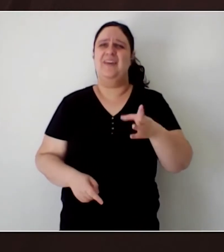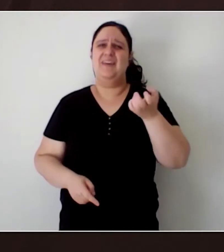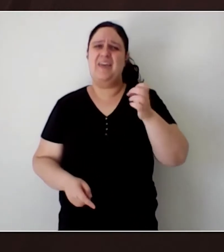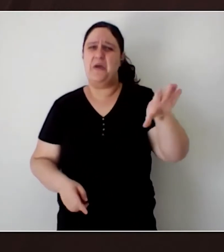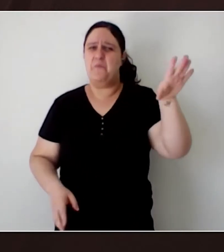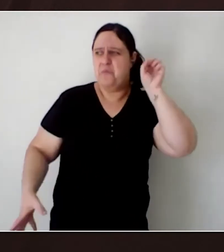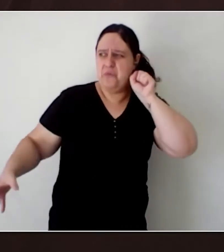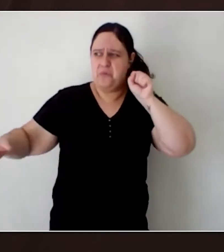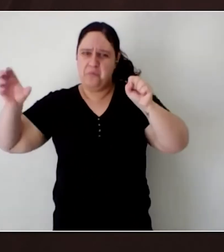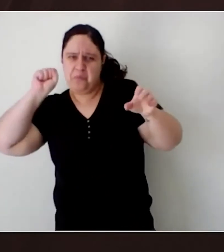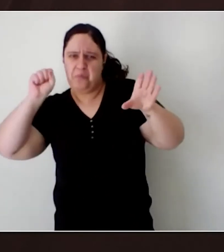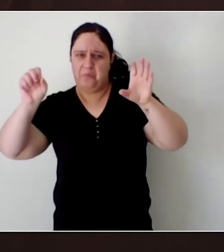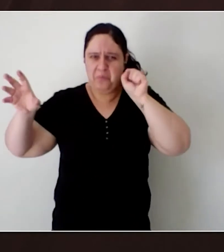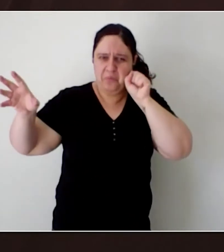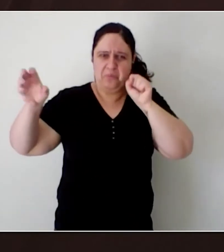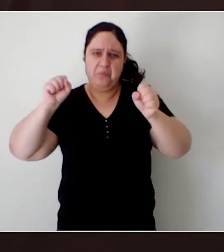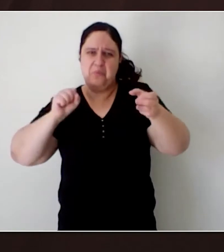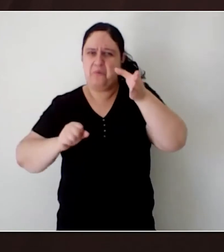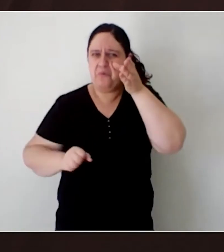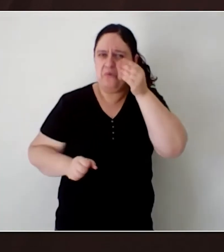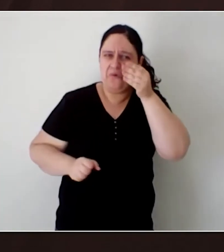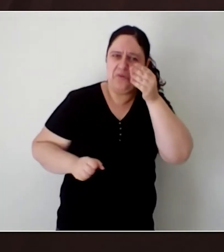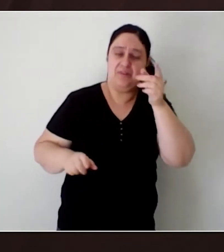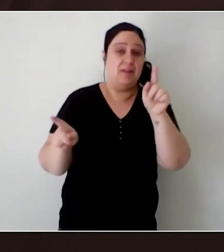assim. Ouve a palavra profética.